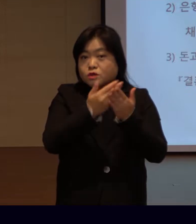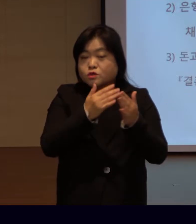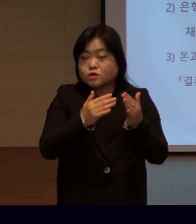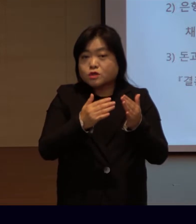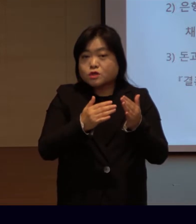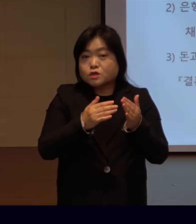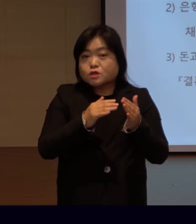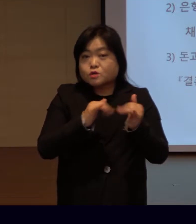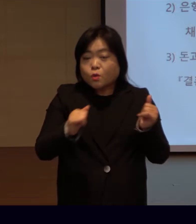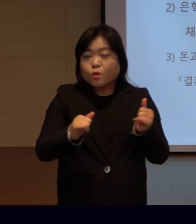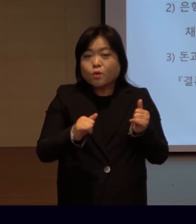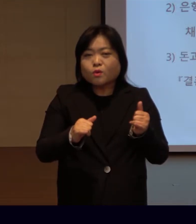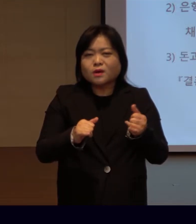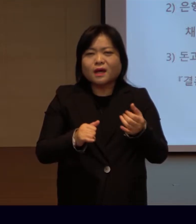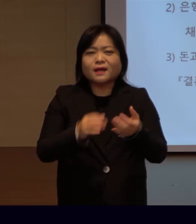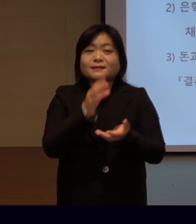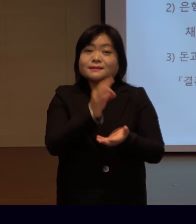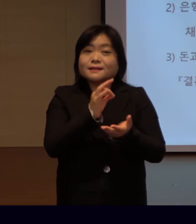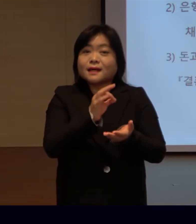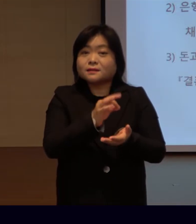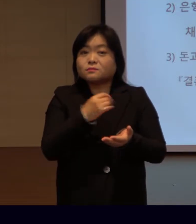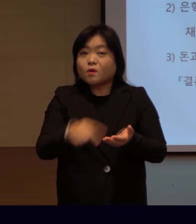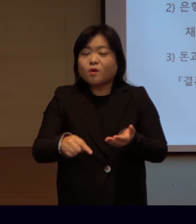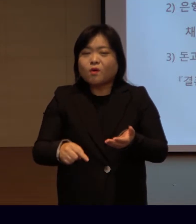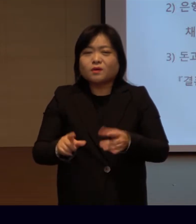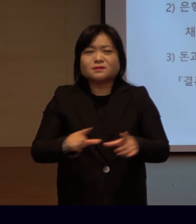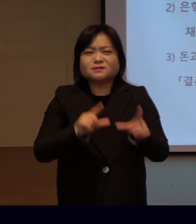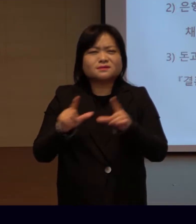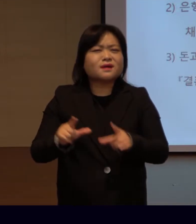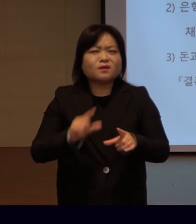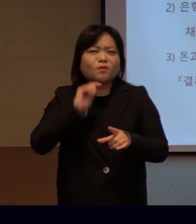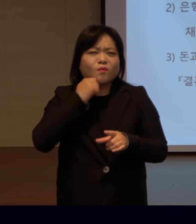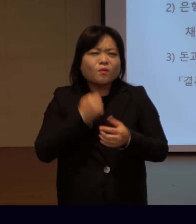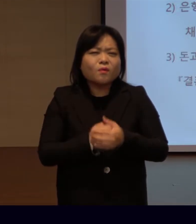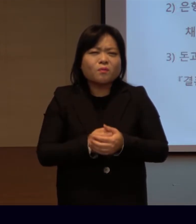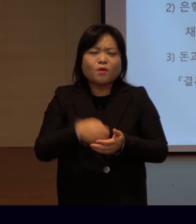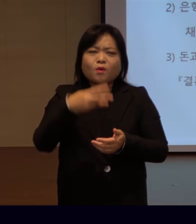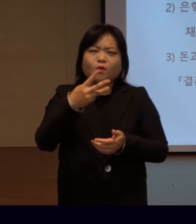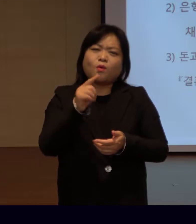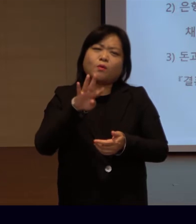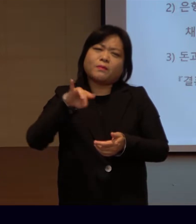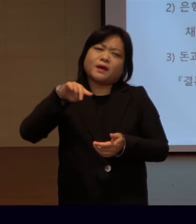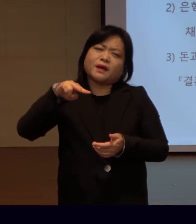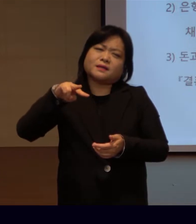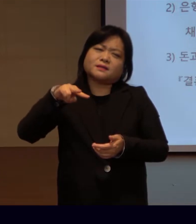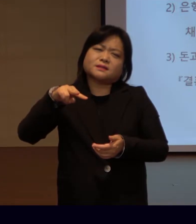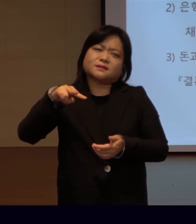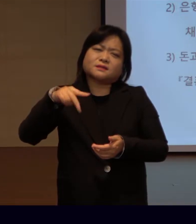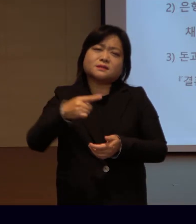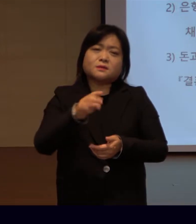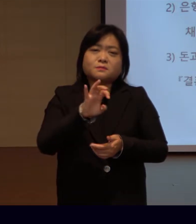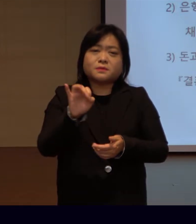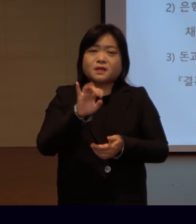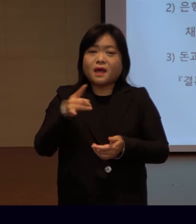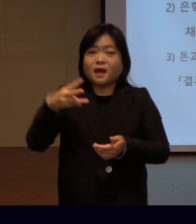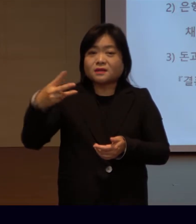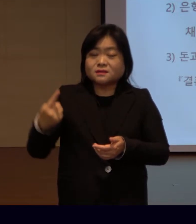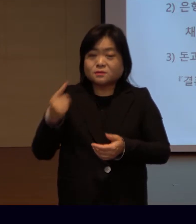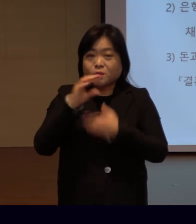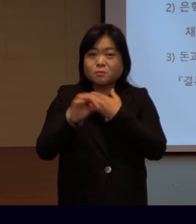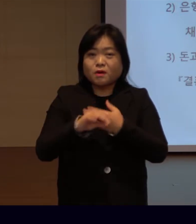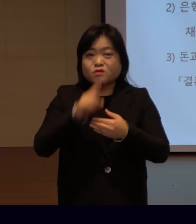귀족들은 살 수가 없어요. 귀족들은 여러분들 들어봤음직한 로베스피에르라고 하는 특히 공포시대에는 귀족들은